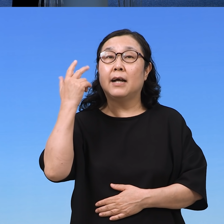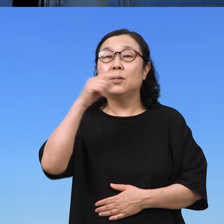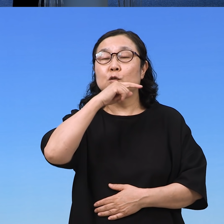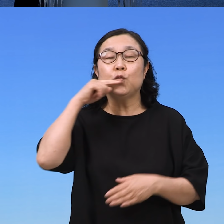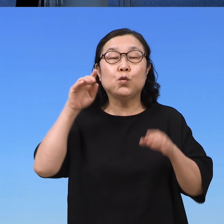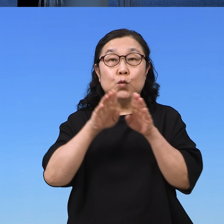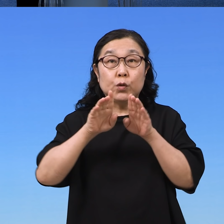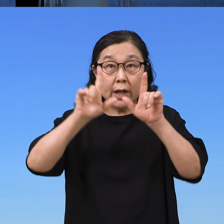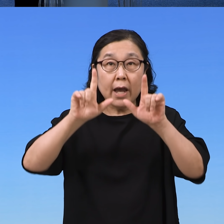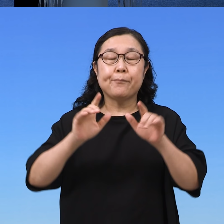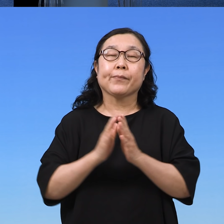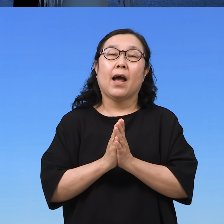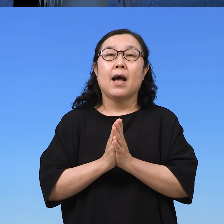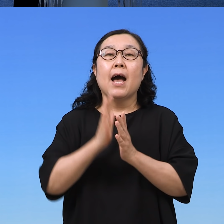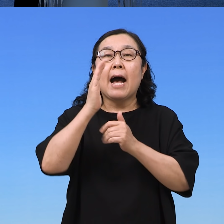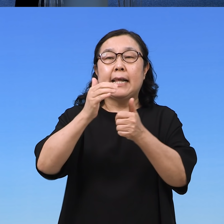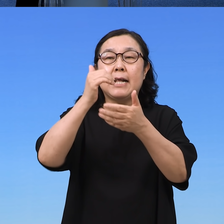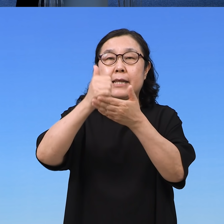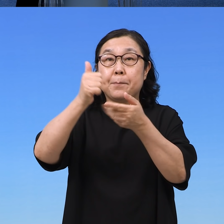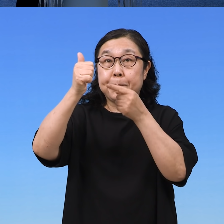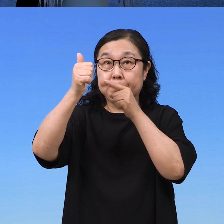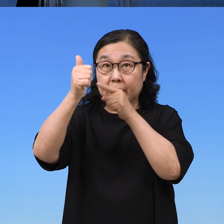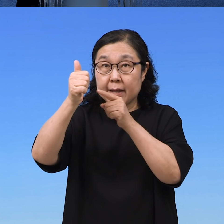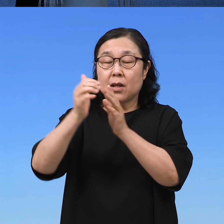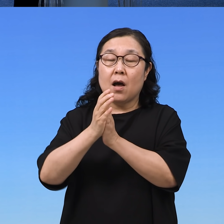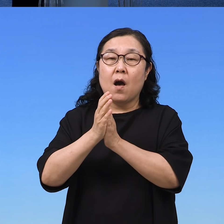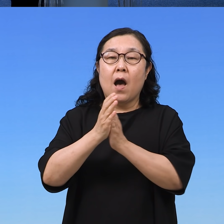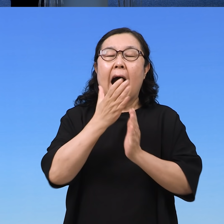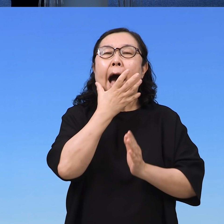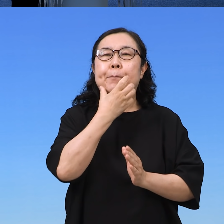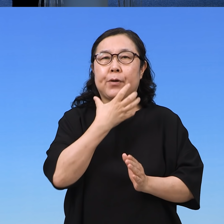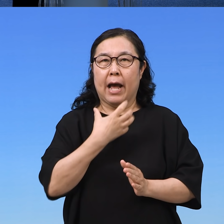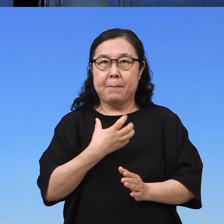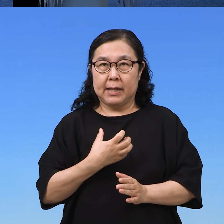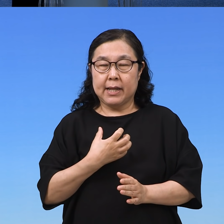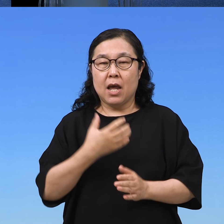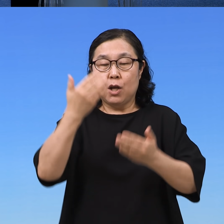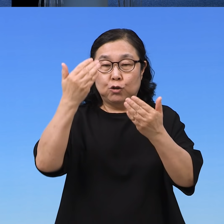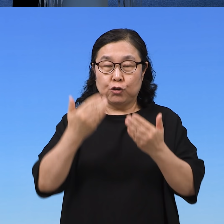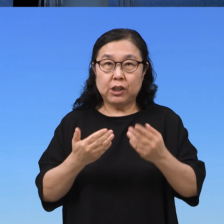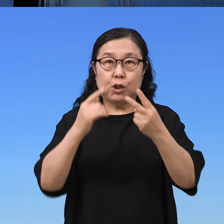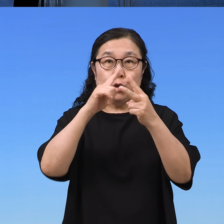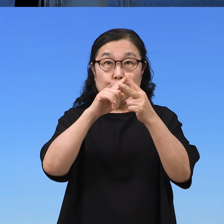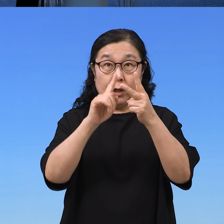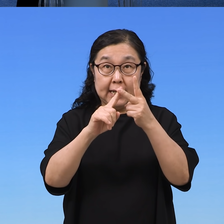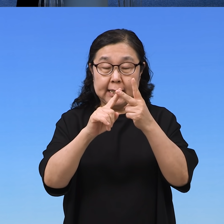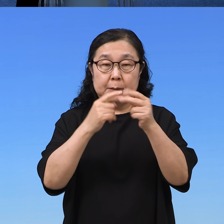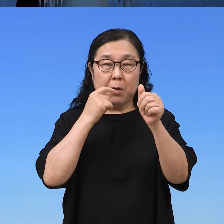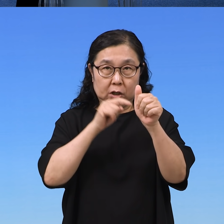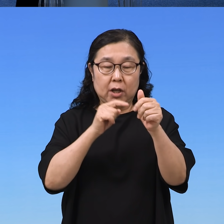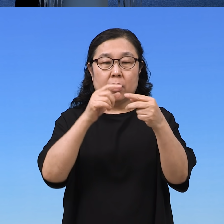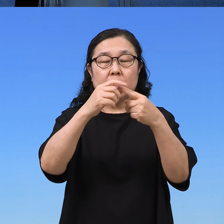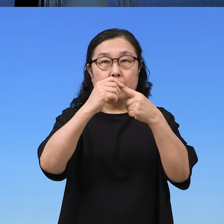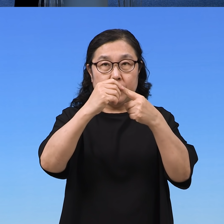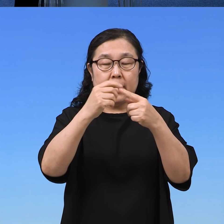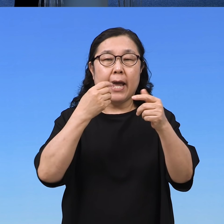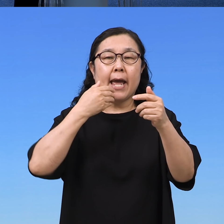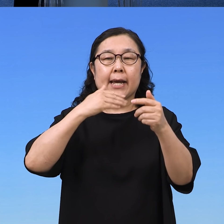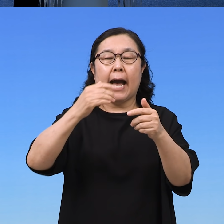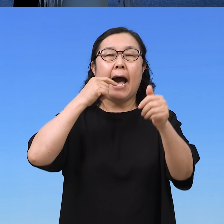지난 주일에 우리는 그 하나님께서 아브라함에게 주신 두 가지 명령에 대해서 살펴봤습니다. 하나님의 첫 번째 명령은